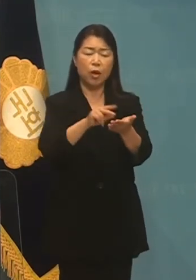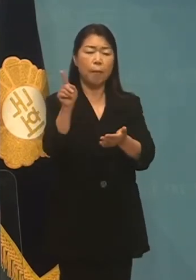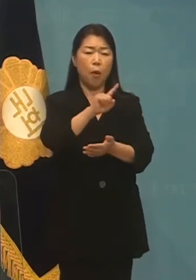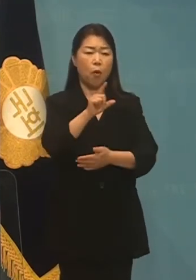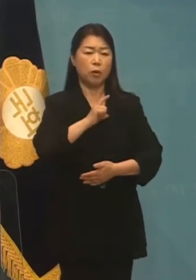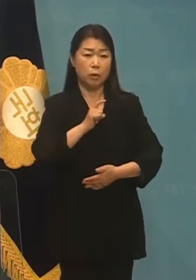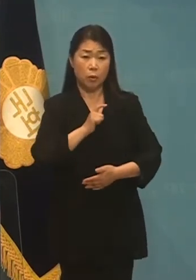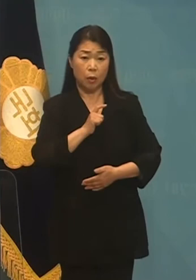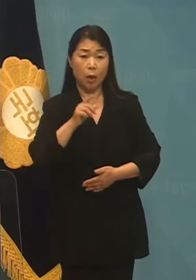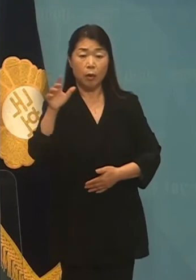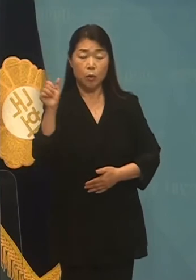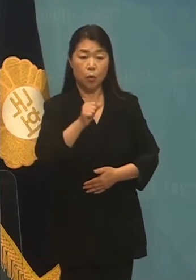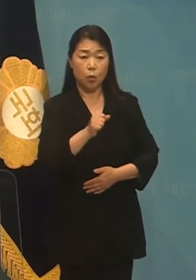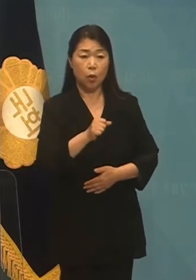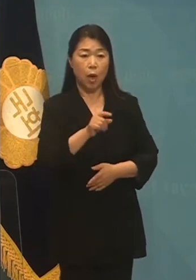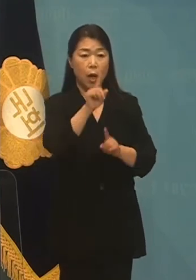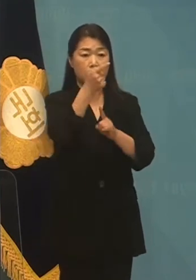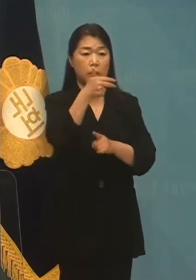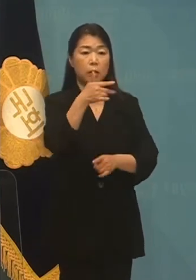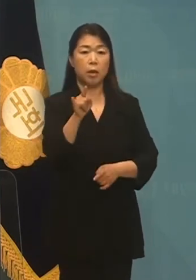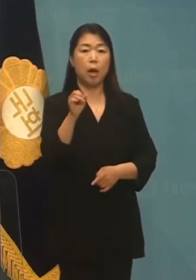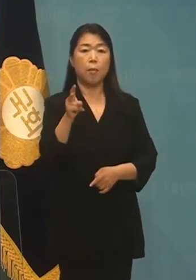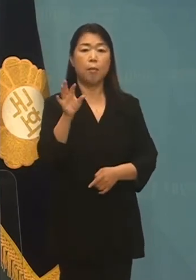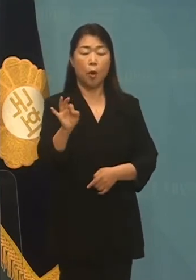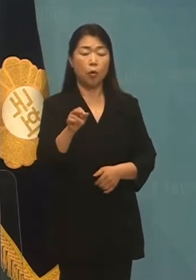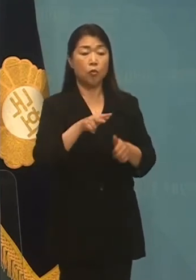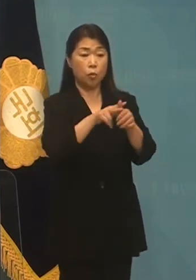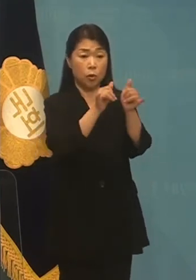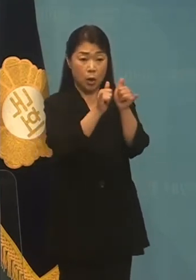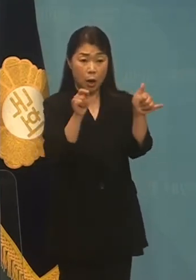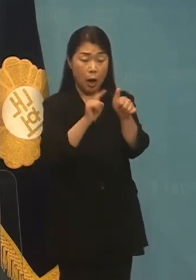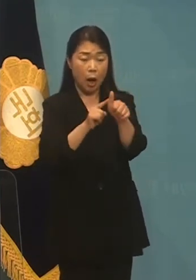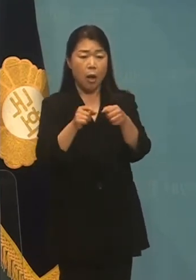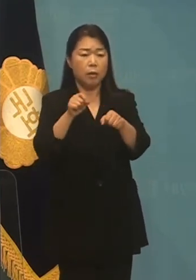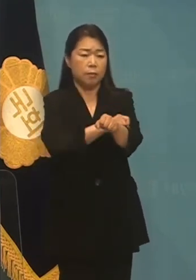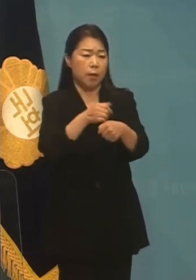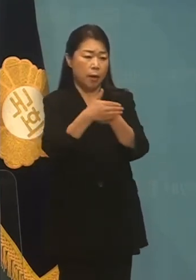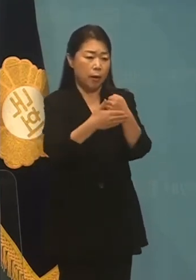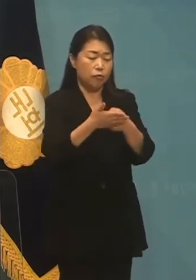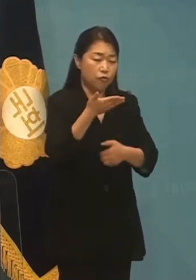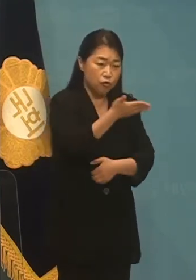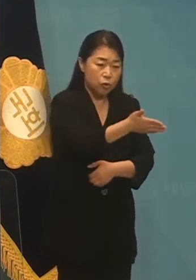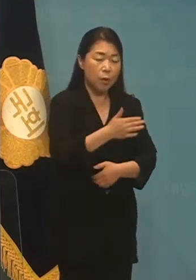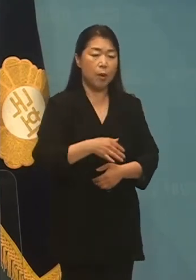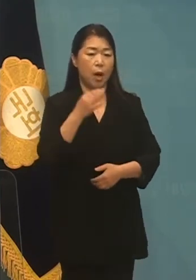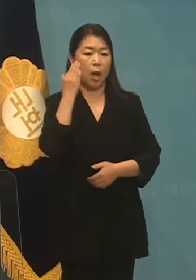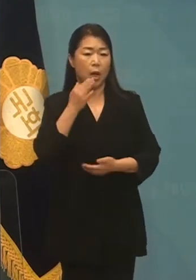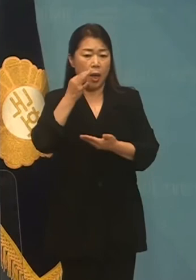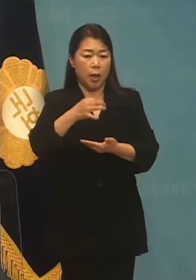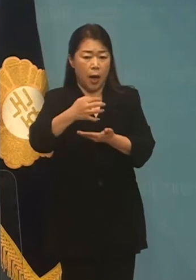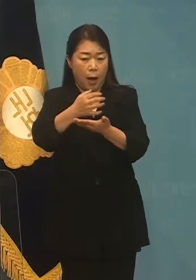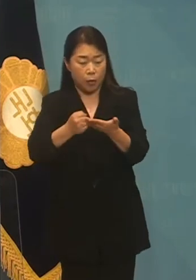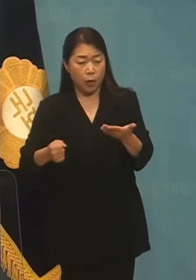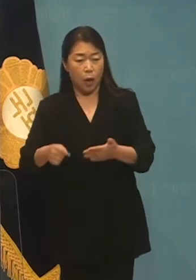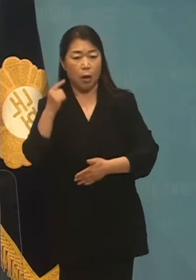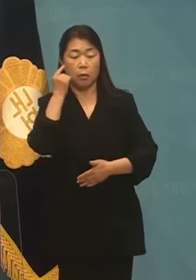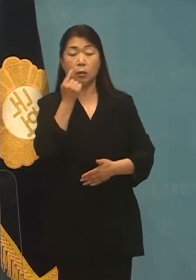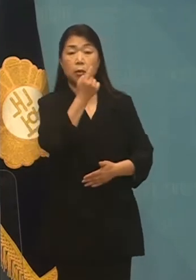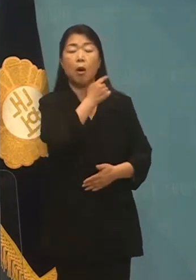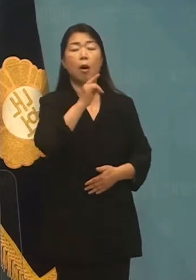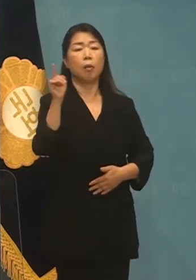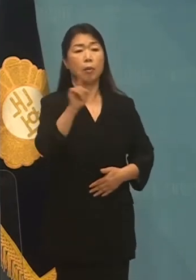의혹도 이재명 후보가 특혜를 주거나 이익을 취했다고 할